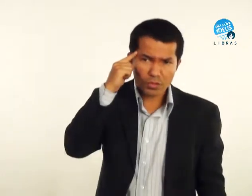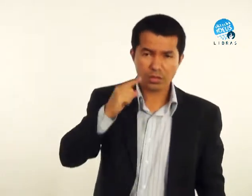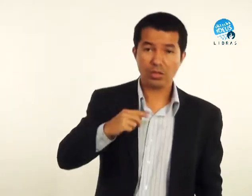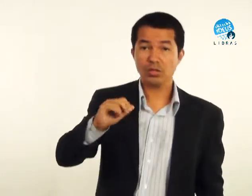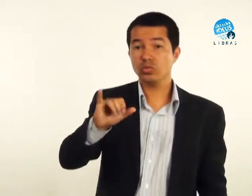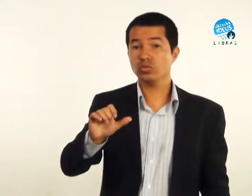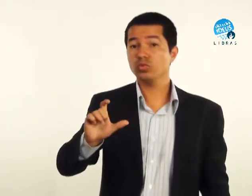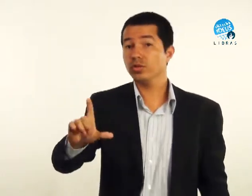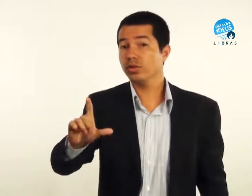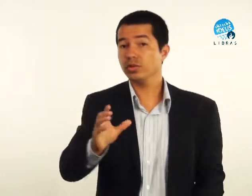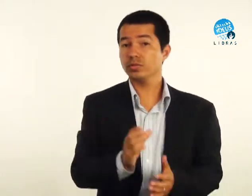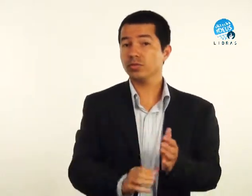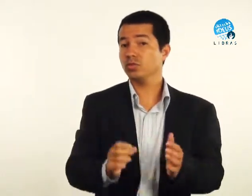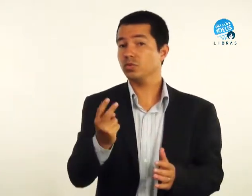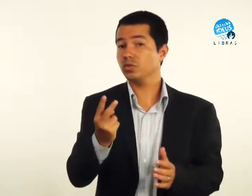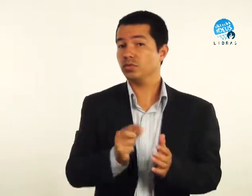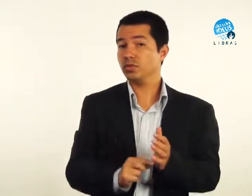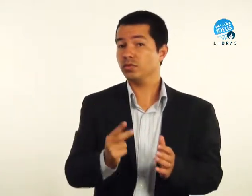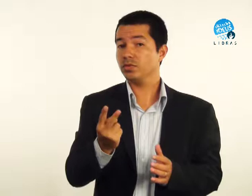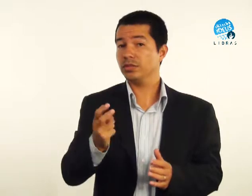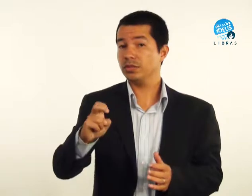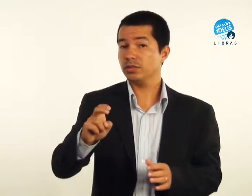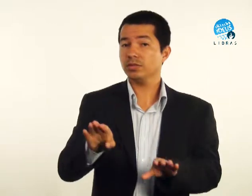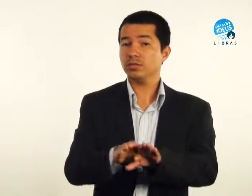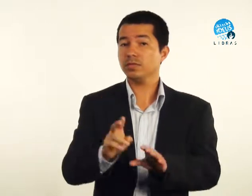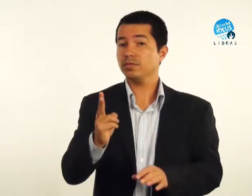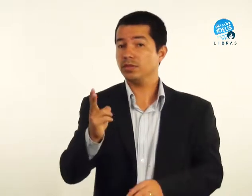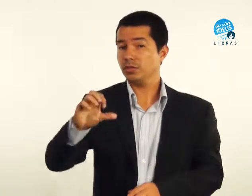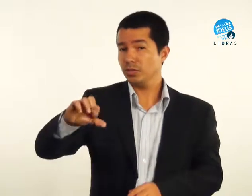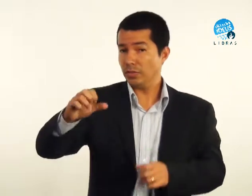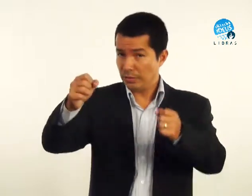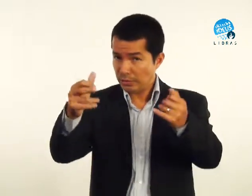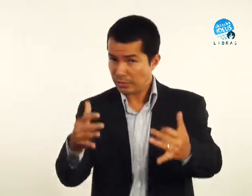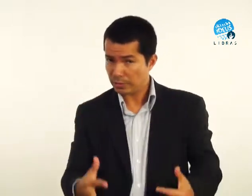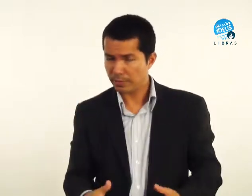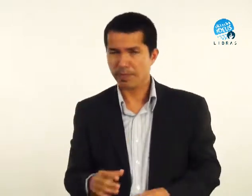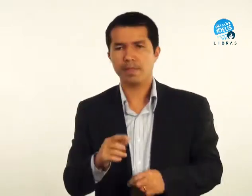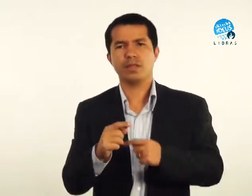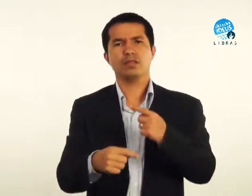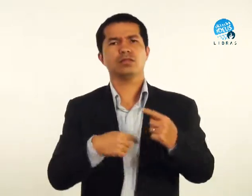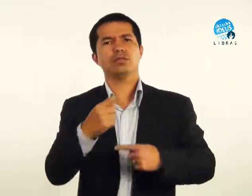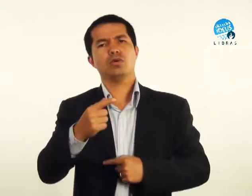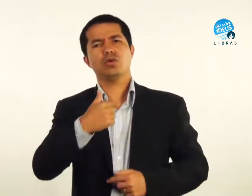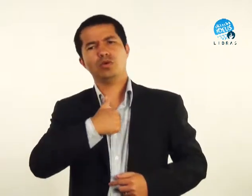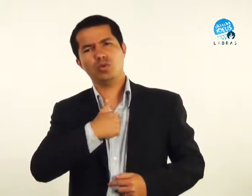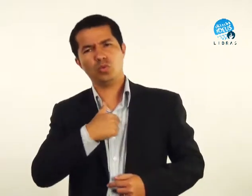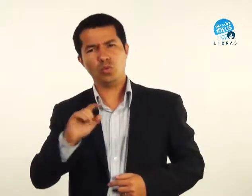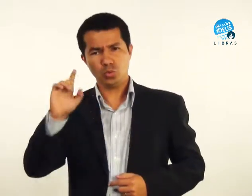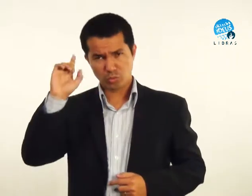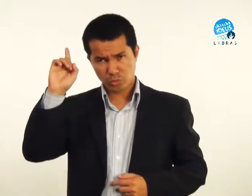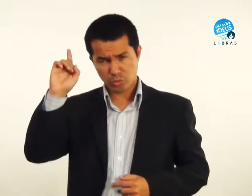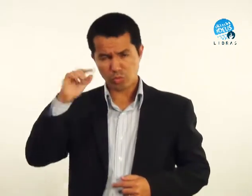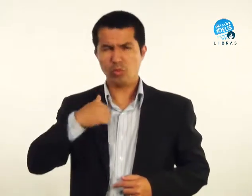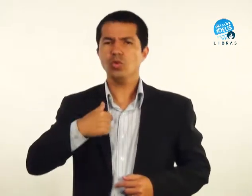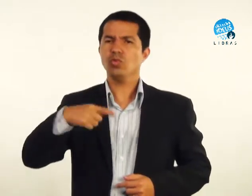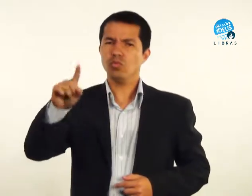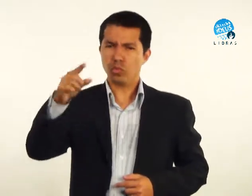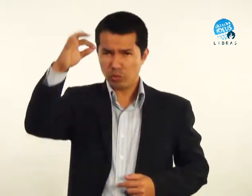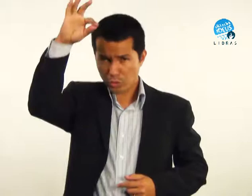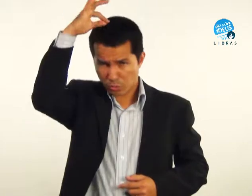28 e 29, onde Deus prometeu assim: depois disso eu derramarei o meu espírito sobre todas as pessoas,